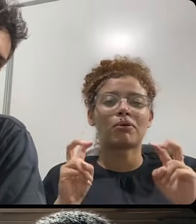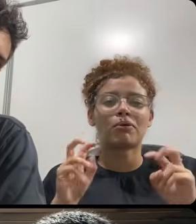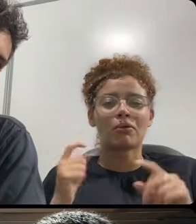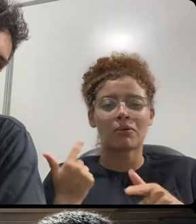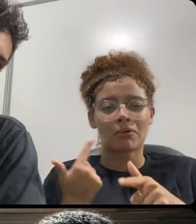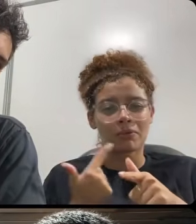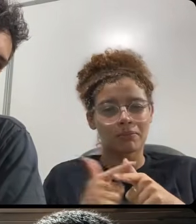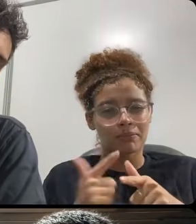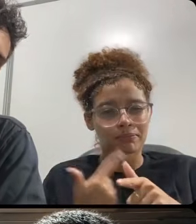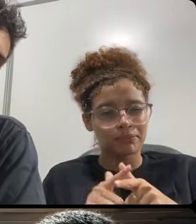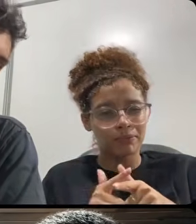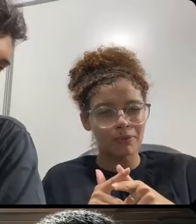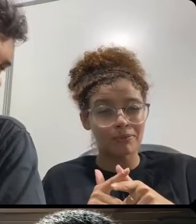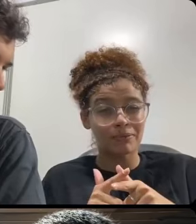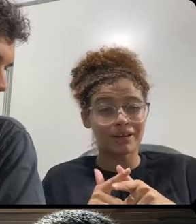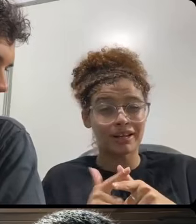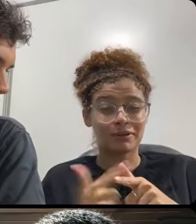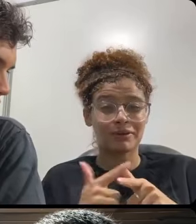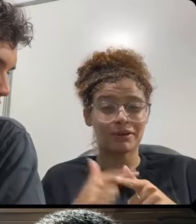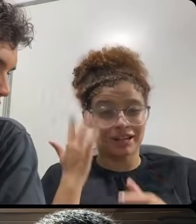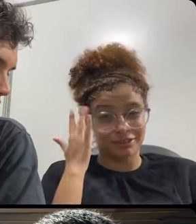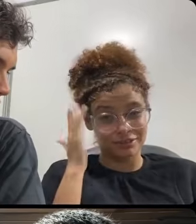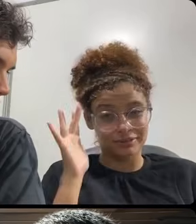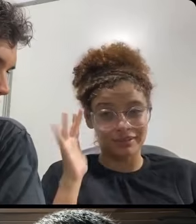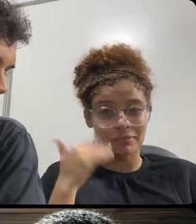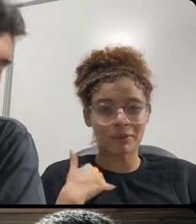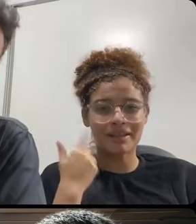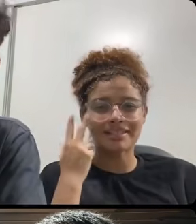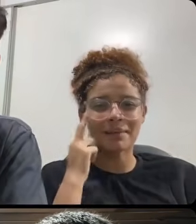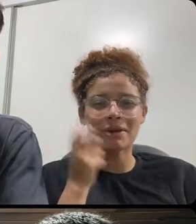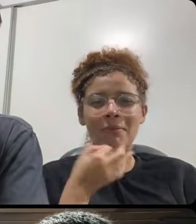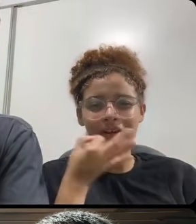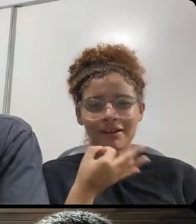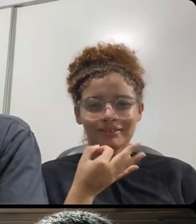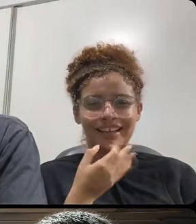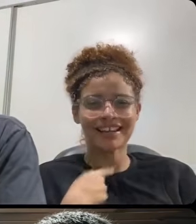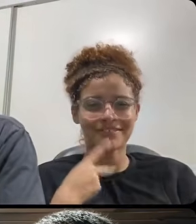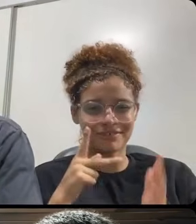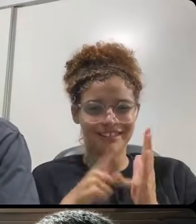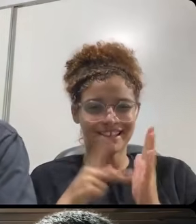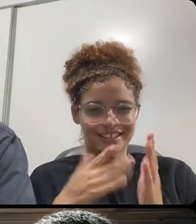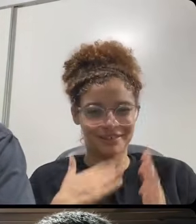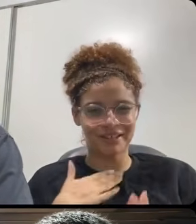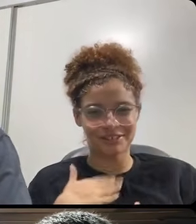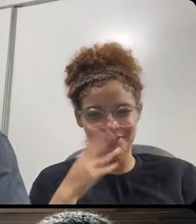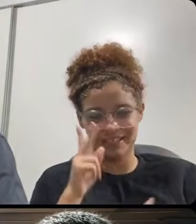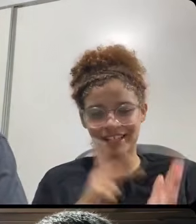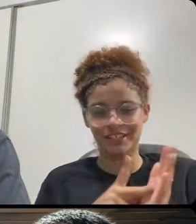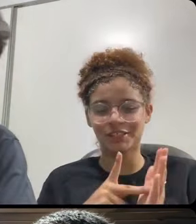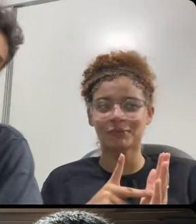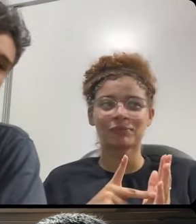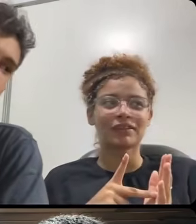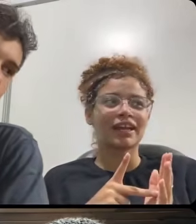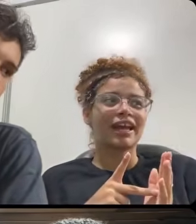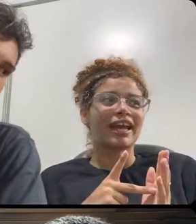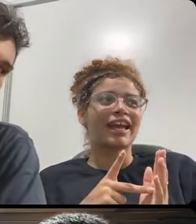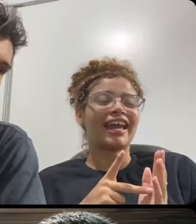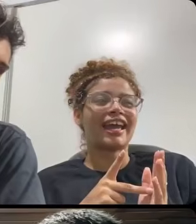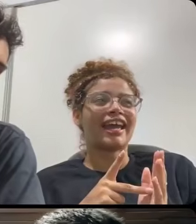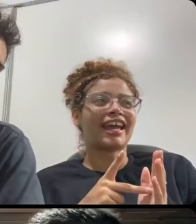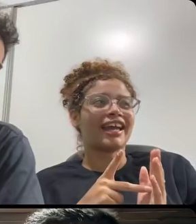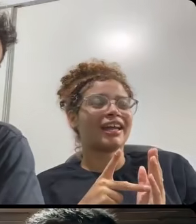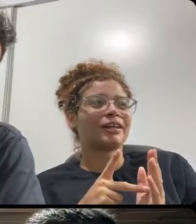assunto um pouco polêmico, eu acho. Pelo menos a minha opinião, tá? E eu vou Sim. falar o que eu acho de Pode verdade. falar, pode